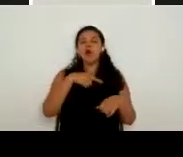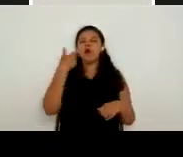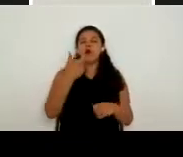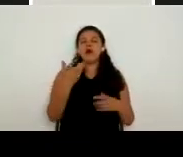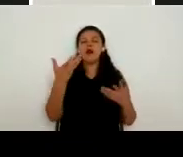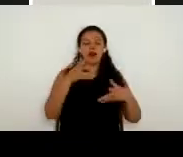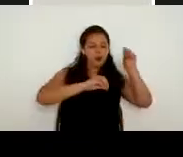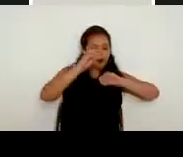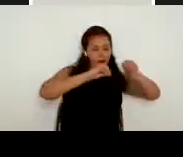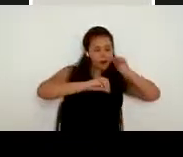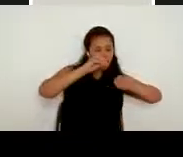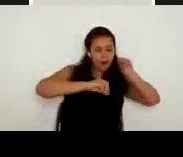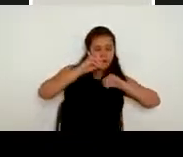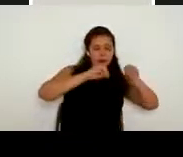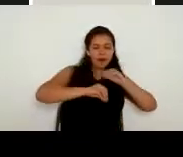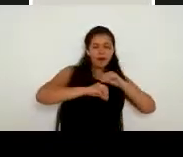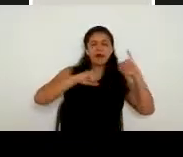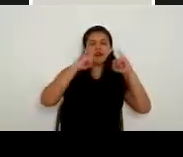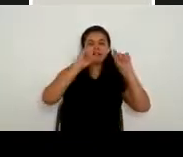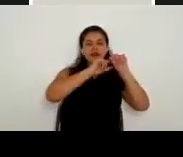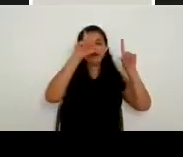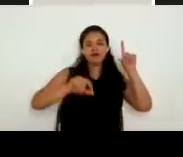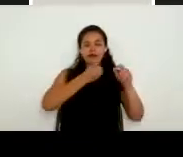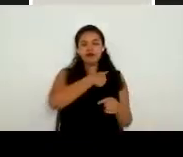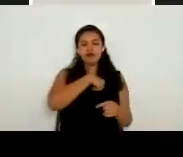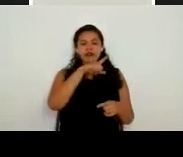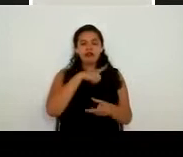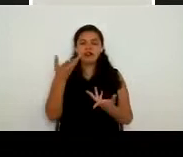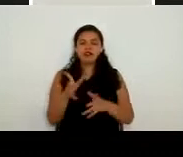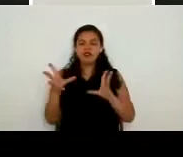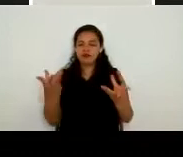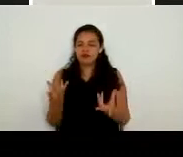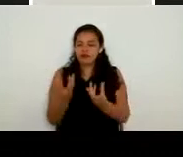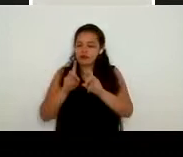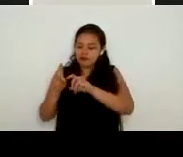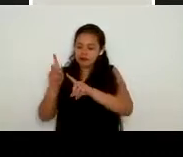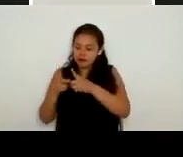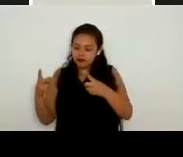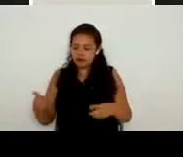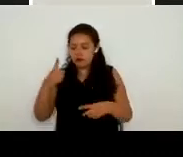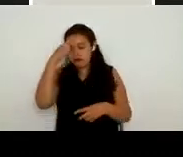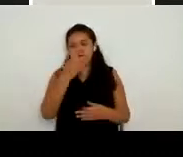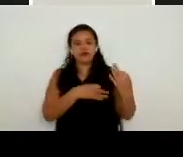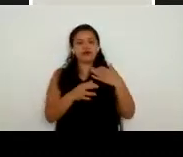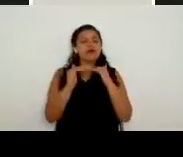de todos los jefes de los institutos nacionales de salud para poder este unificar los criterios